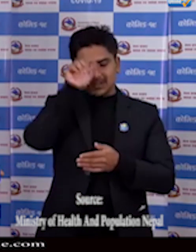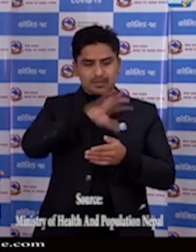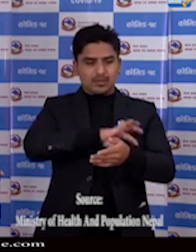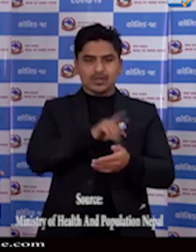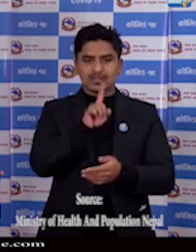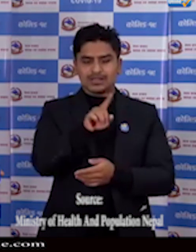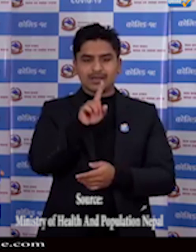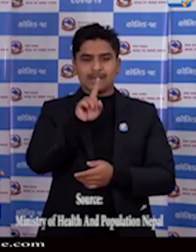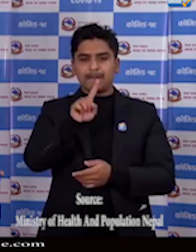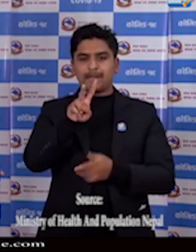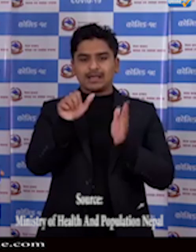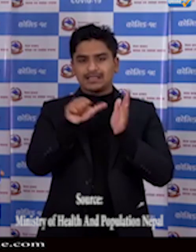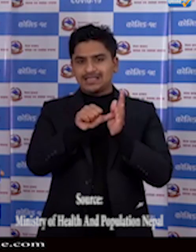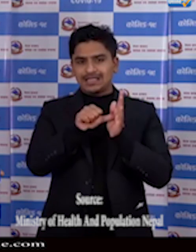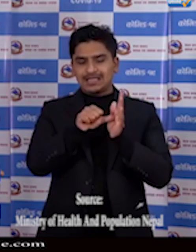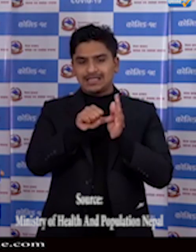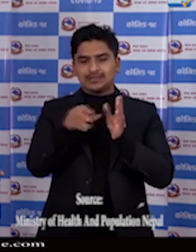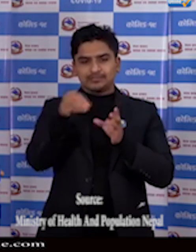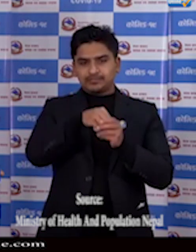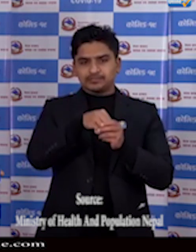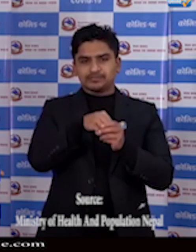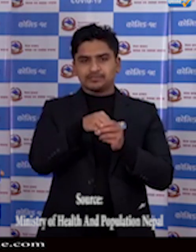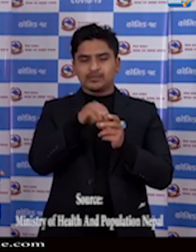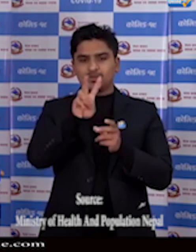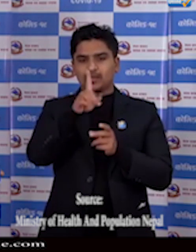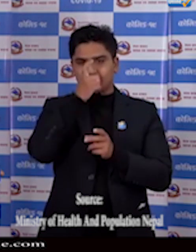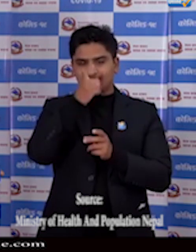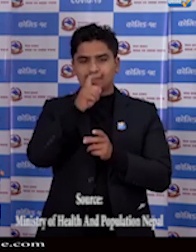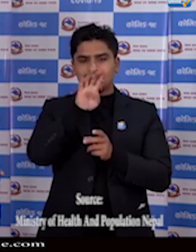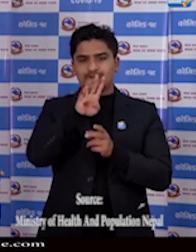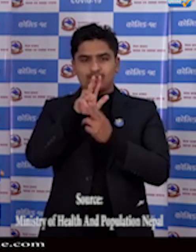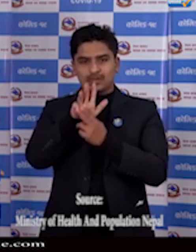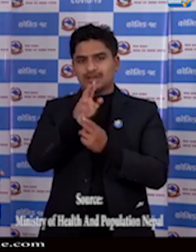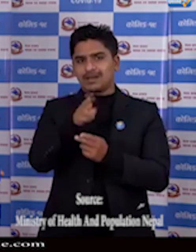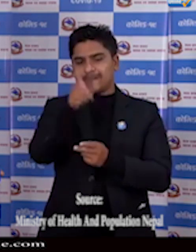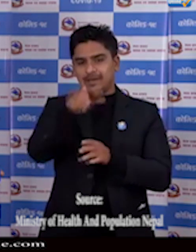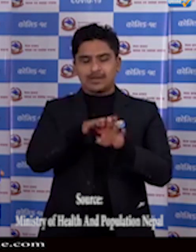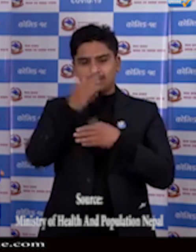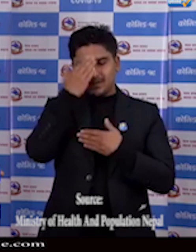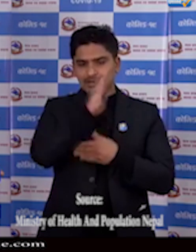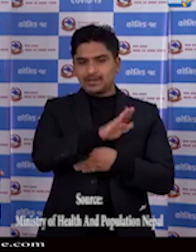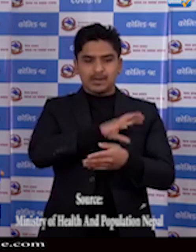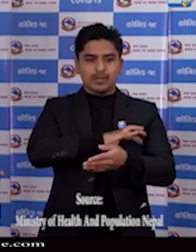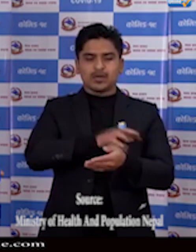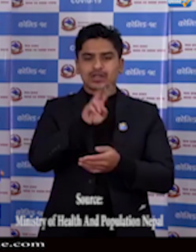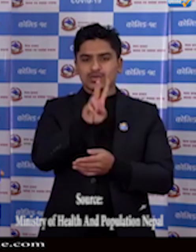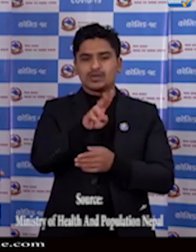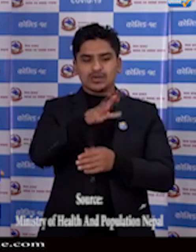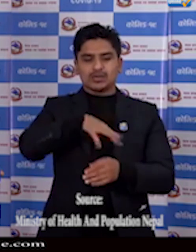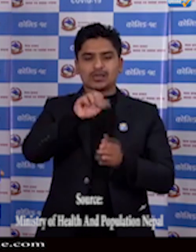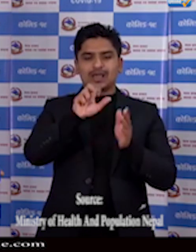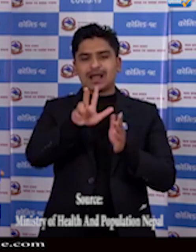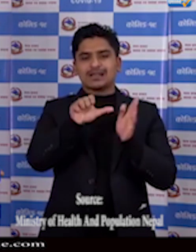नम्बर 1 का 12 जिल्ला समेटिएका छन्, जसमा 249 जना व्यक्तिहरू सङ्क्रमित हुनुहुन्छ। त्यसै गरी प्रदेश नम्बर 2 का